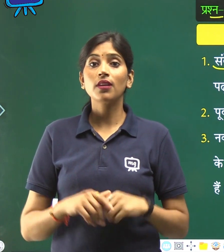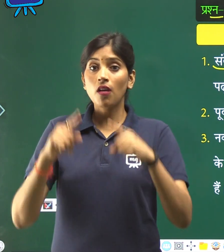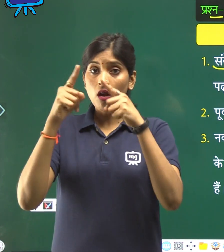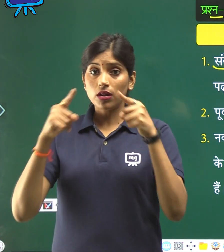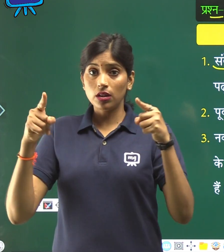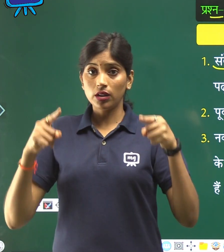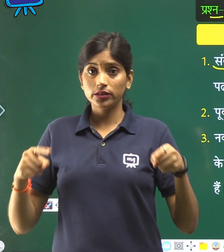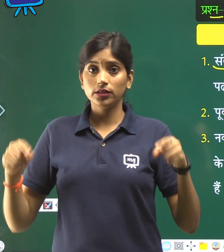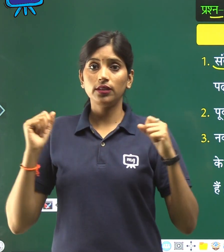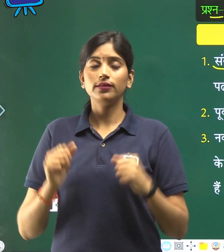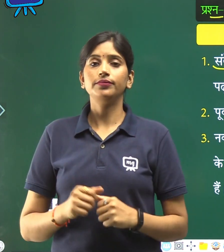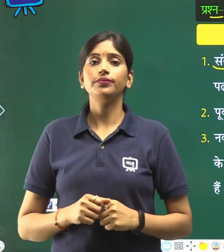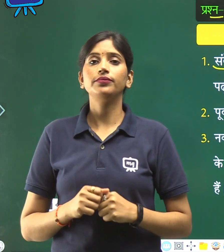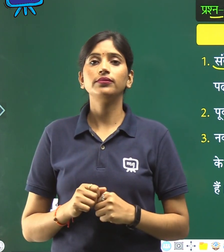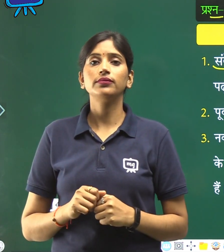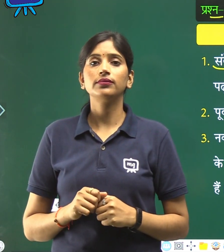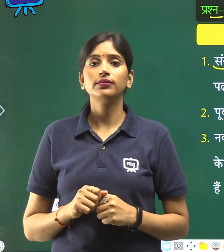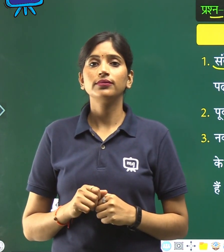नक्शा